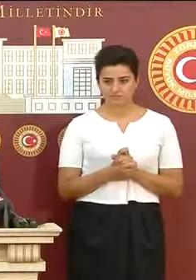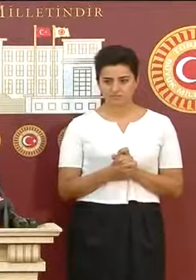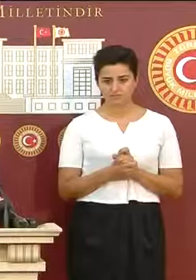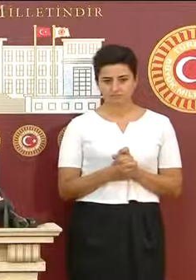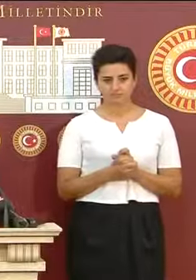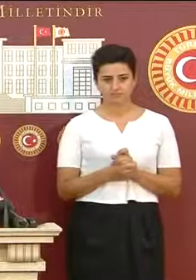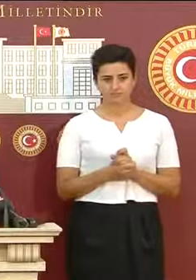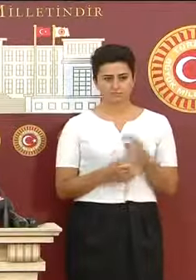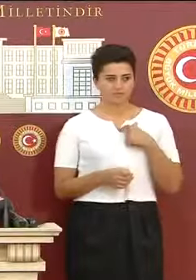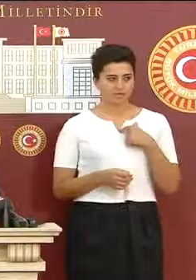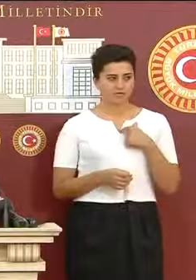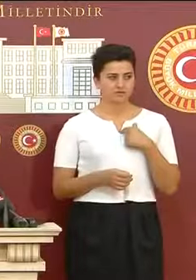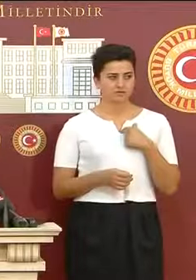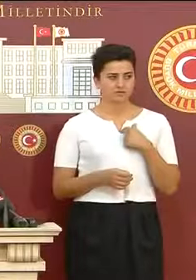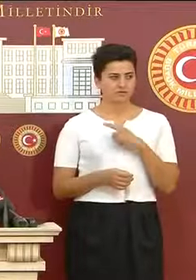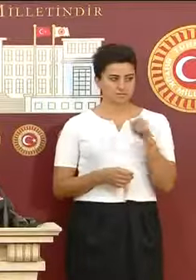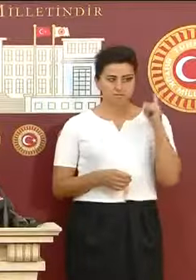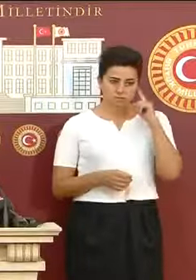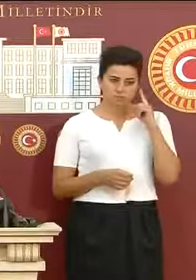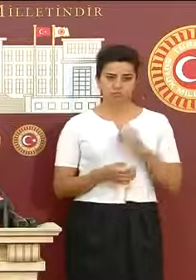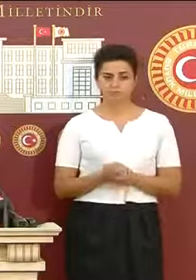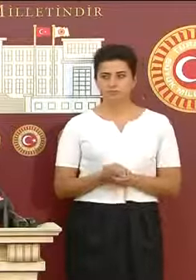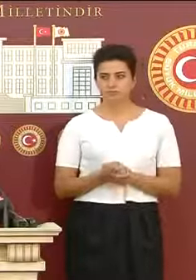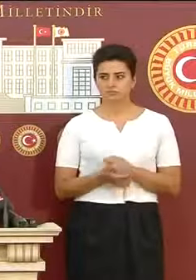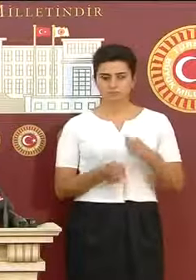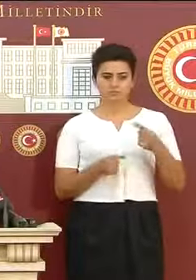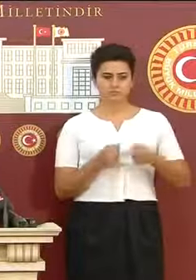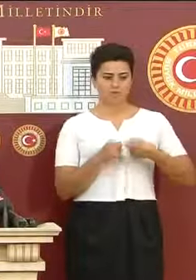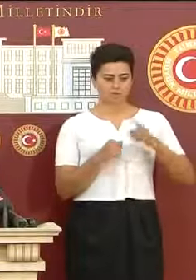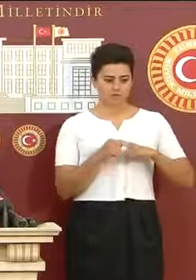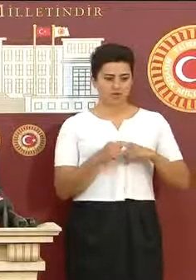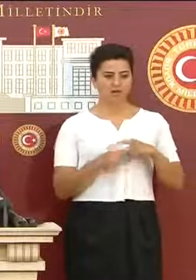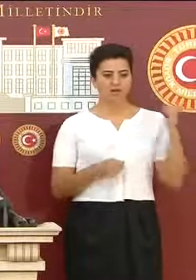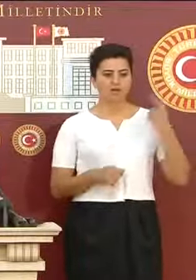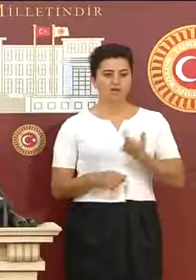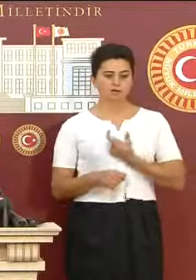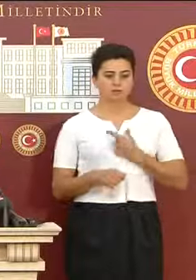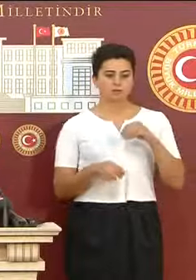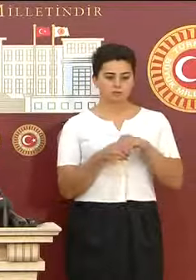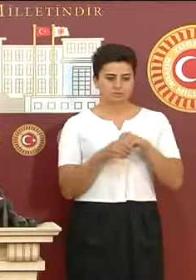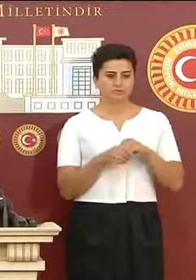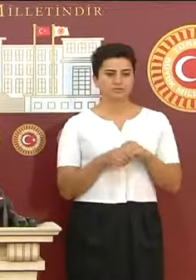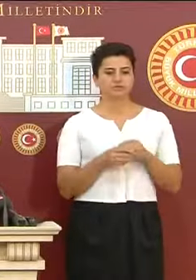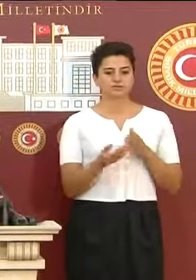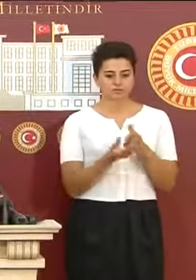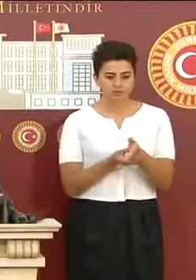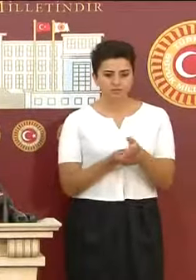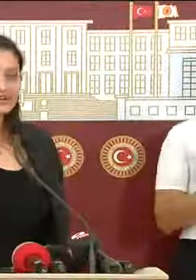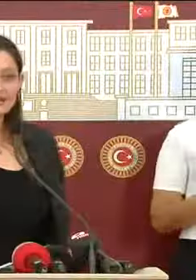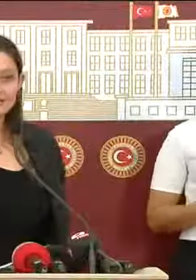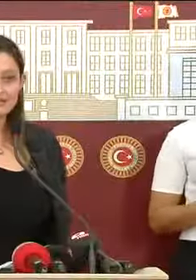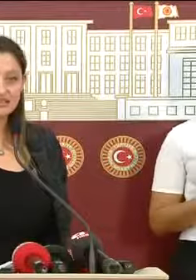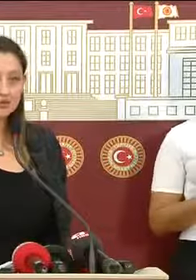sağlayan iç düzlük değişikliği teklifi hakkında basın toplantısı düzenledi. Geçen hafta Anayasa Komisyonu'ndan geçmiş bir